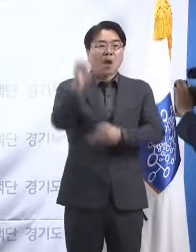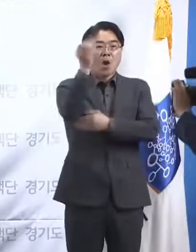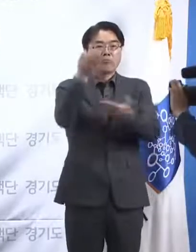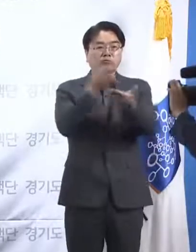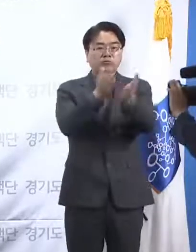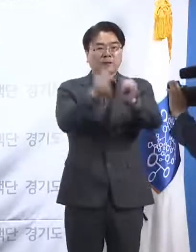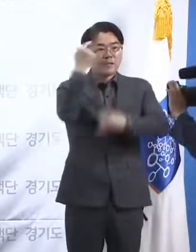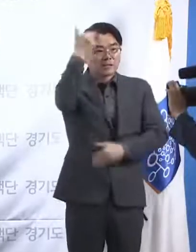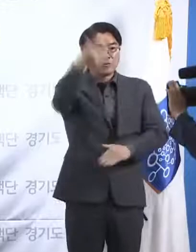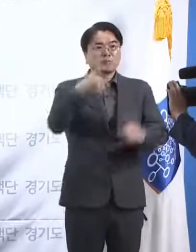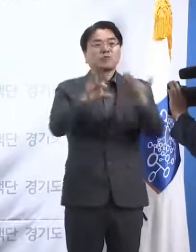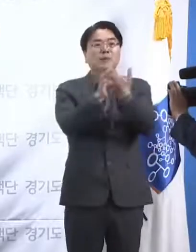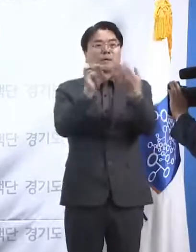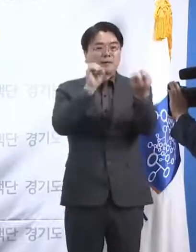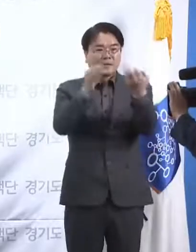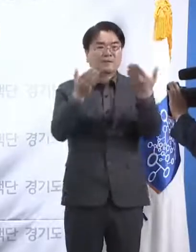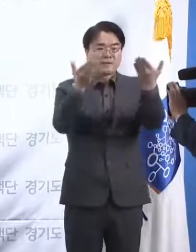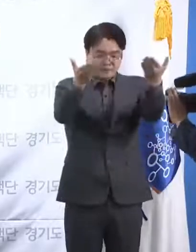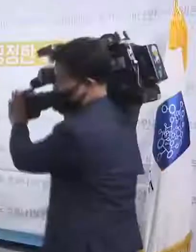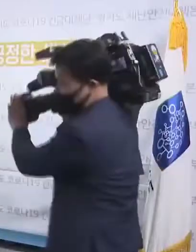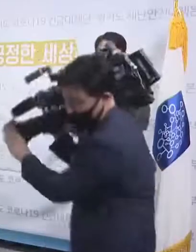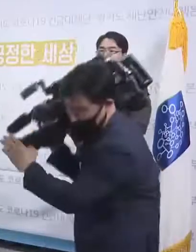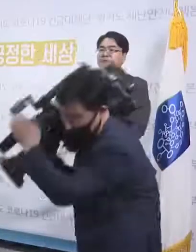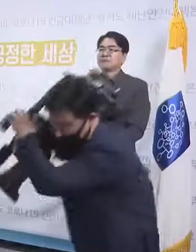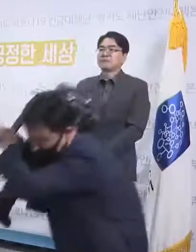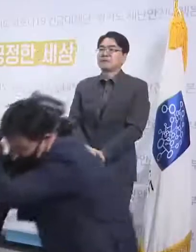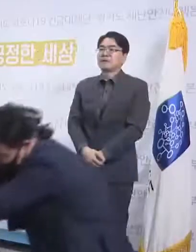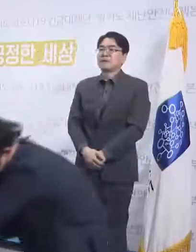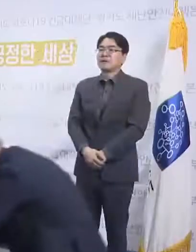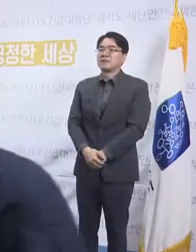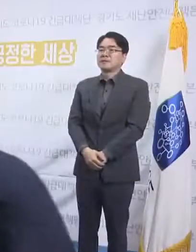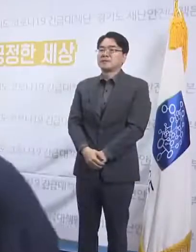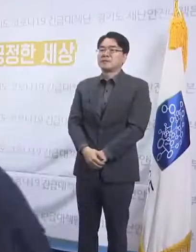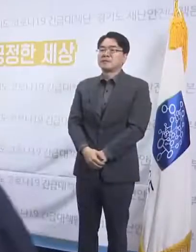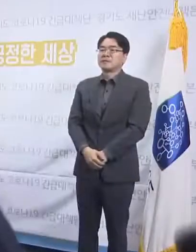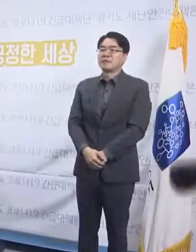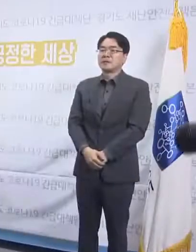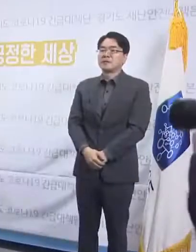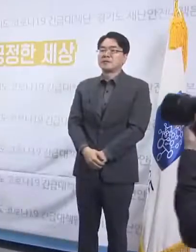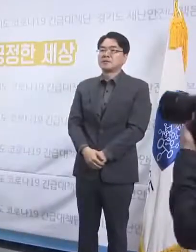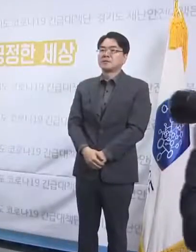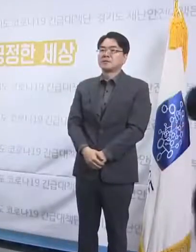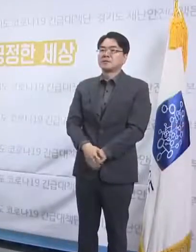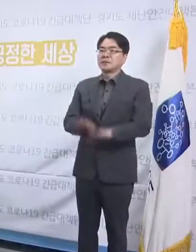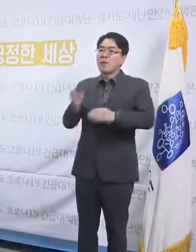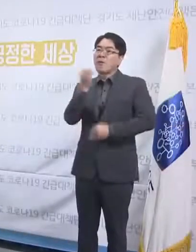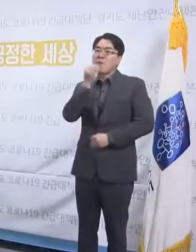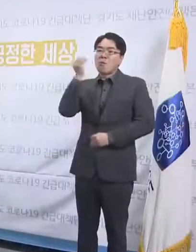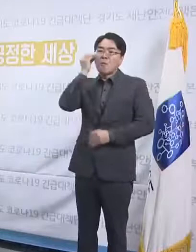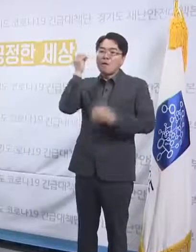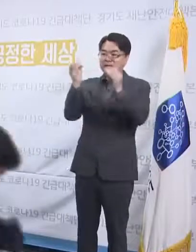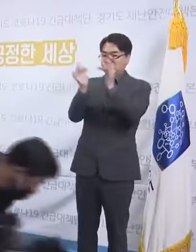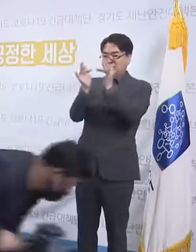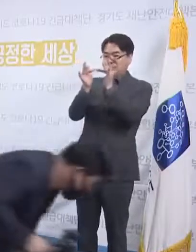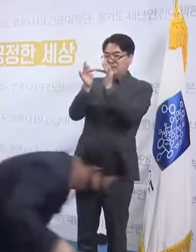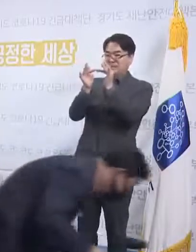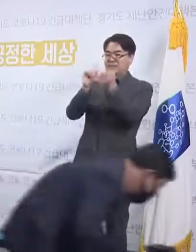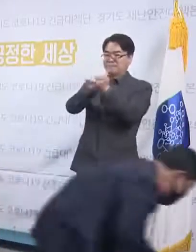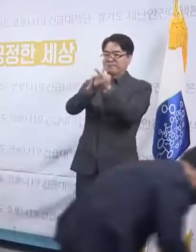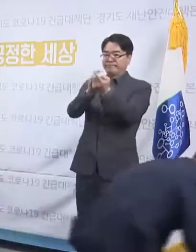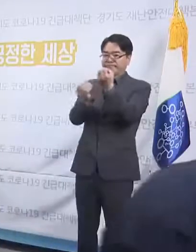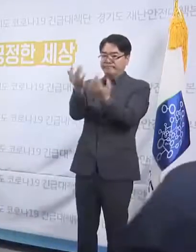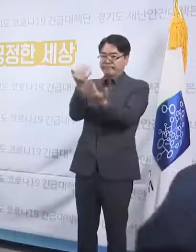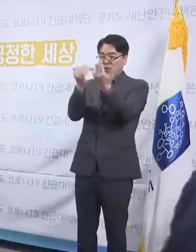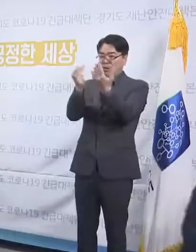함께 질의응답 시간을 갖도록 하겠습니다. 오픈 채팅방에 올라오신 순서대로 답변 드리도록